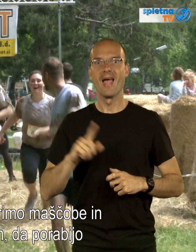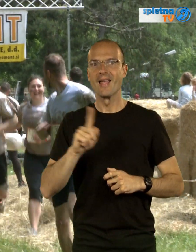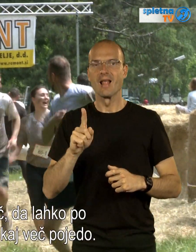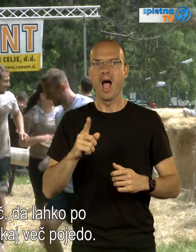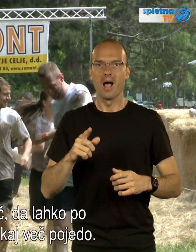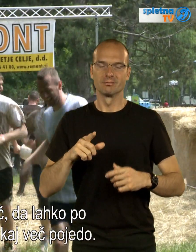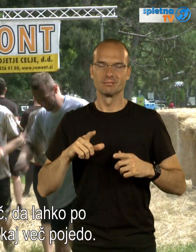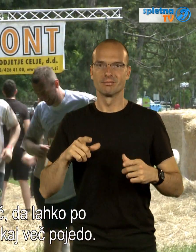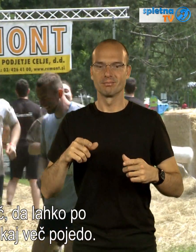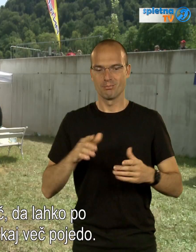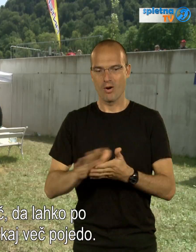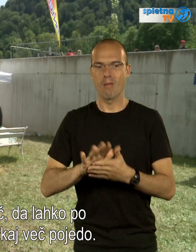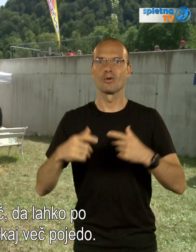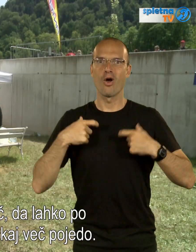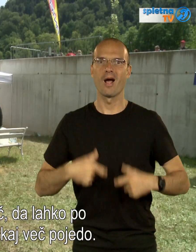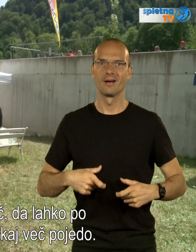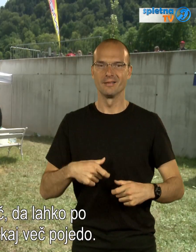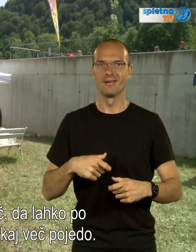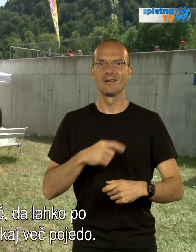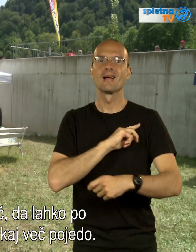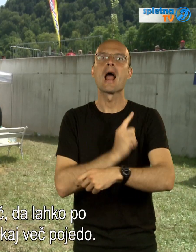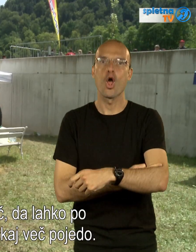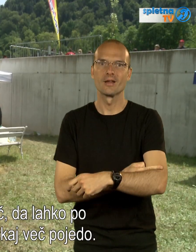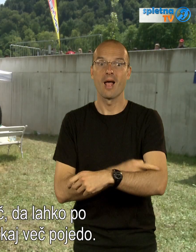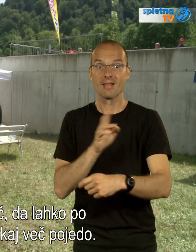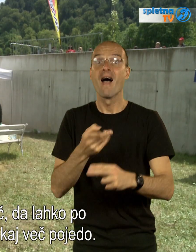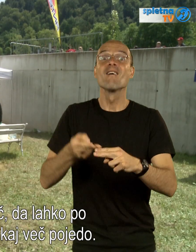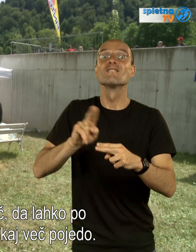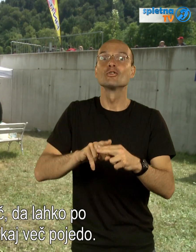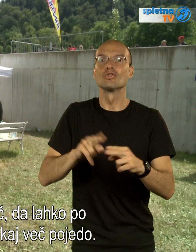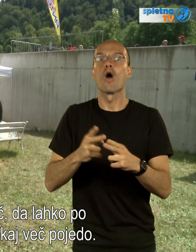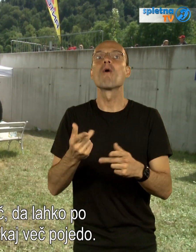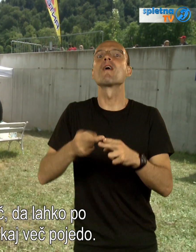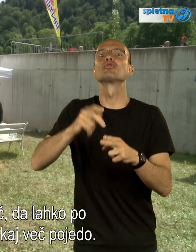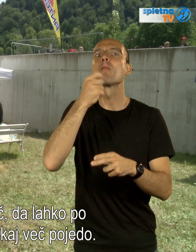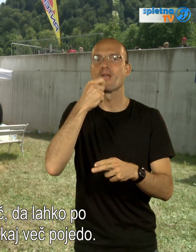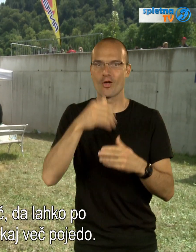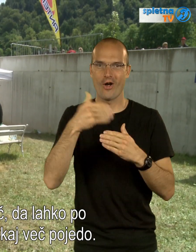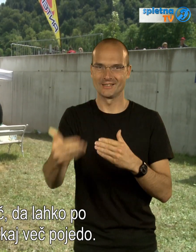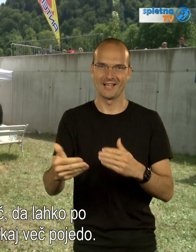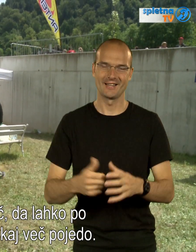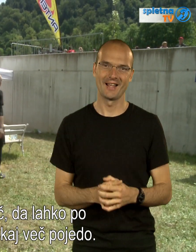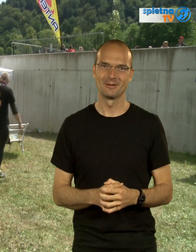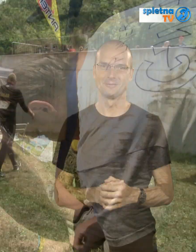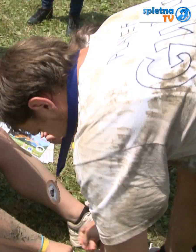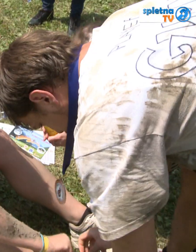kako kalorijo več, da lahko potem po naših dogodkih tudi kaj več pojejo.